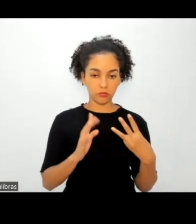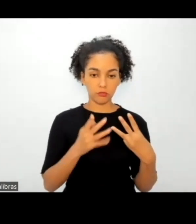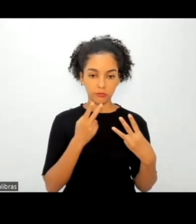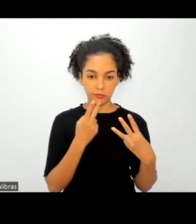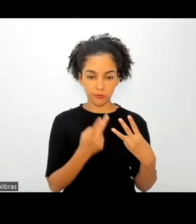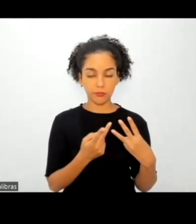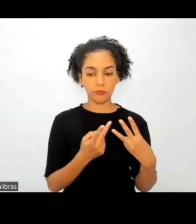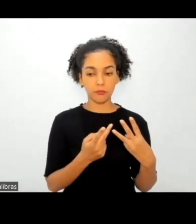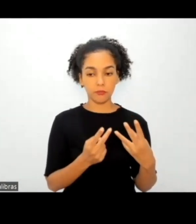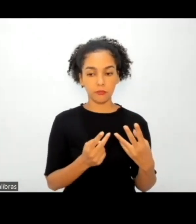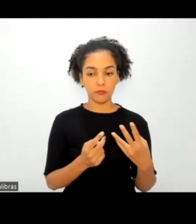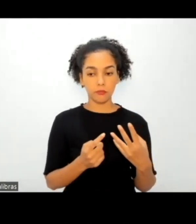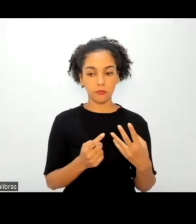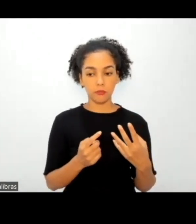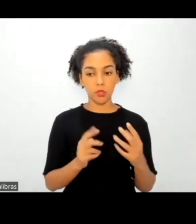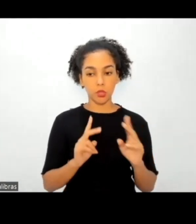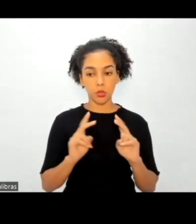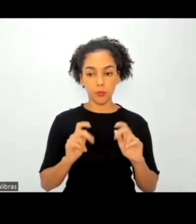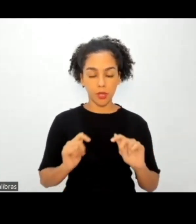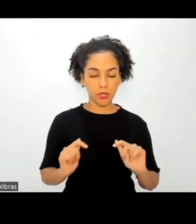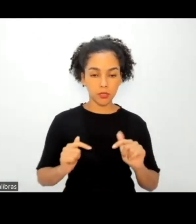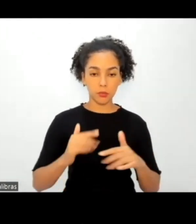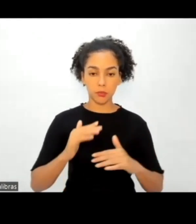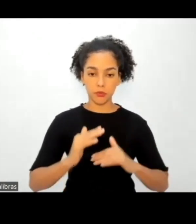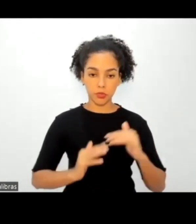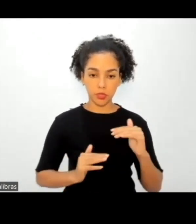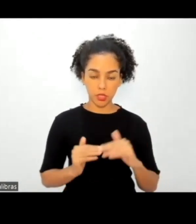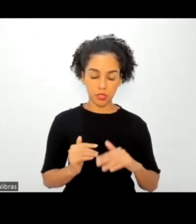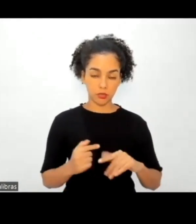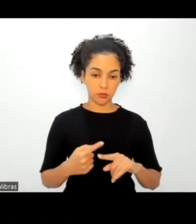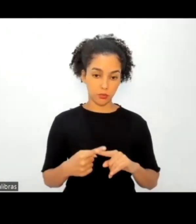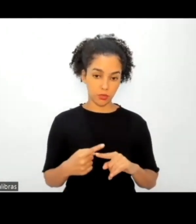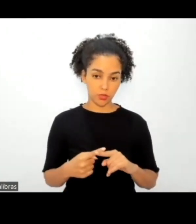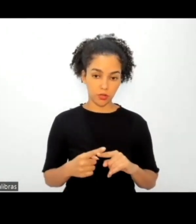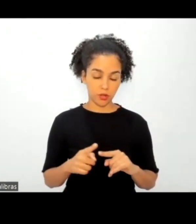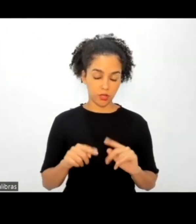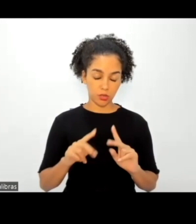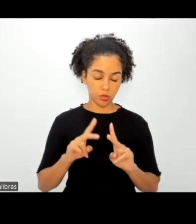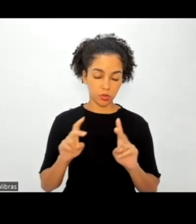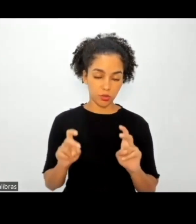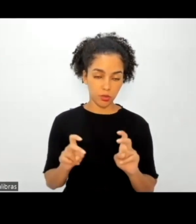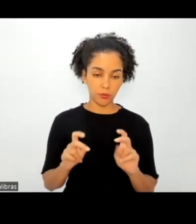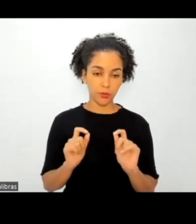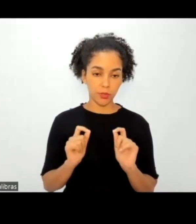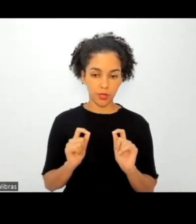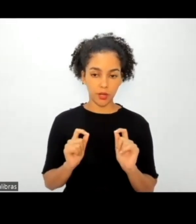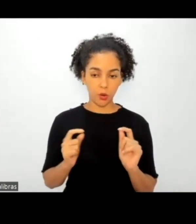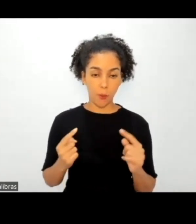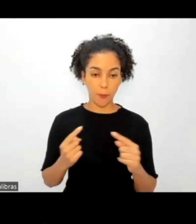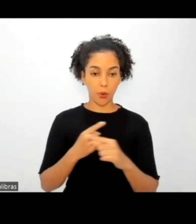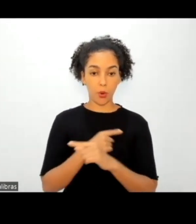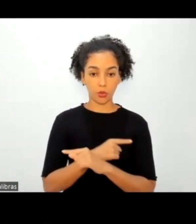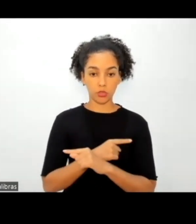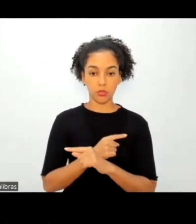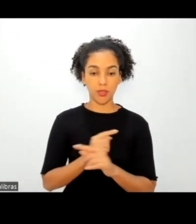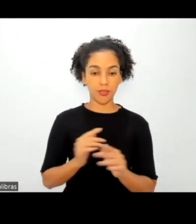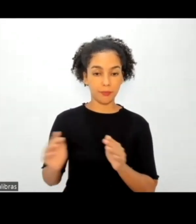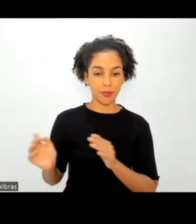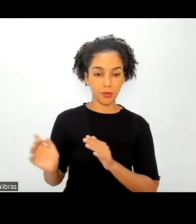enquanto pressuposto nas ações profissionais, né? Até porque não se trata, assim, de lutas opostas, de dois tempos, não tem